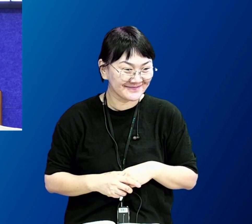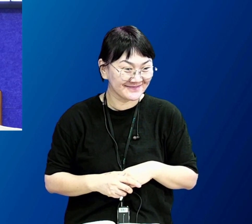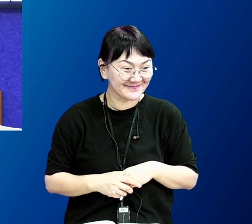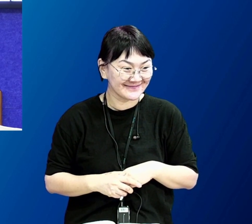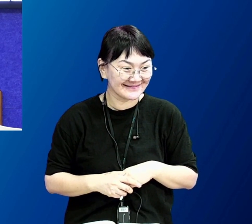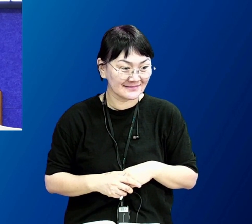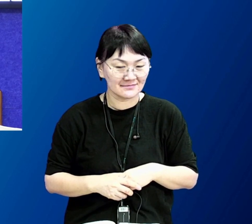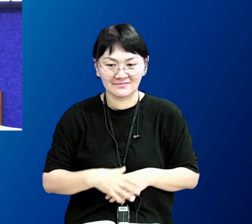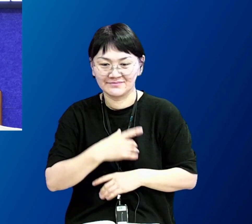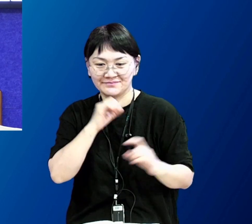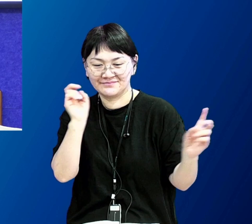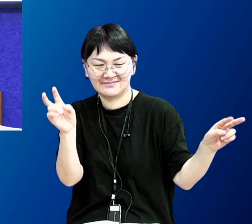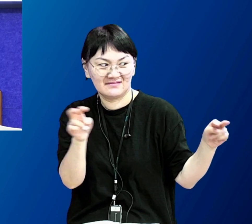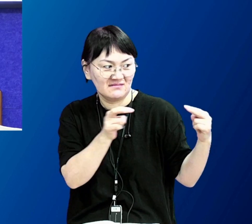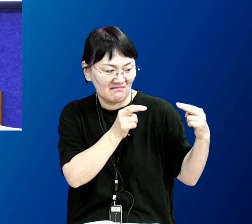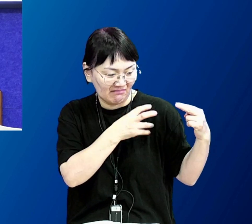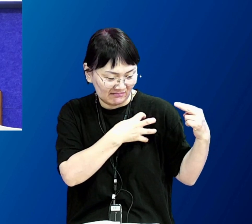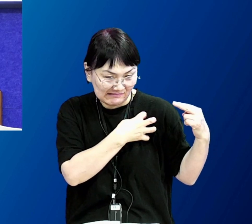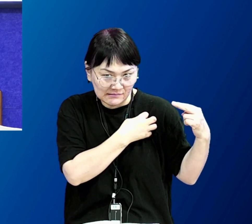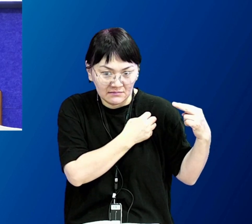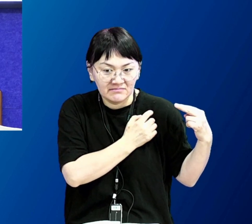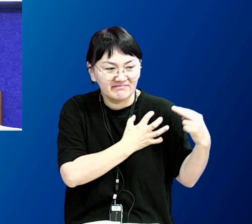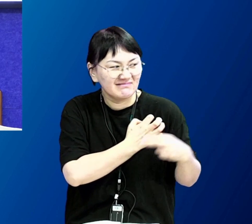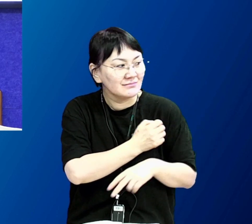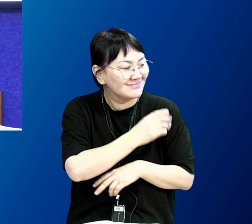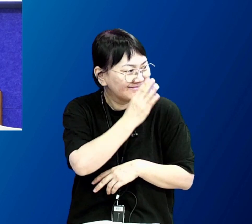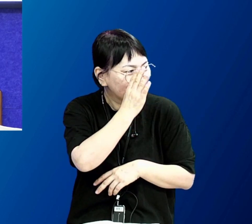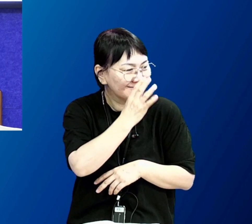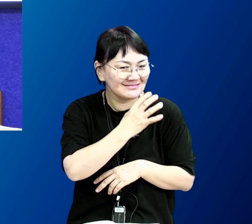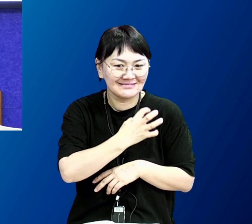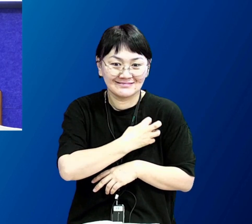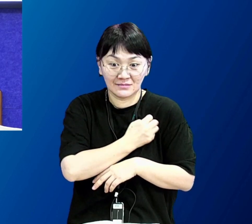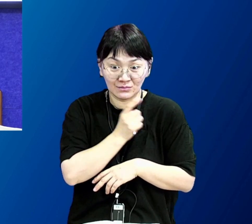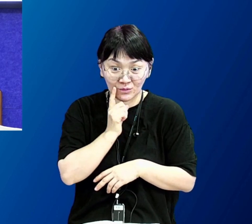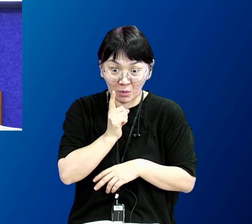Харахаар энэ мөгийс та харахаар дургу үрээд ах ингээ тэгж гэнэ үү?